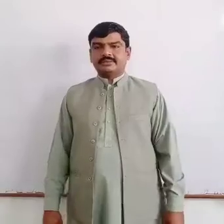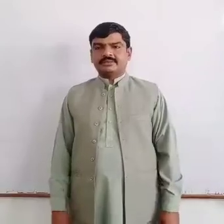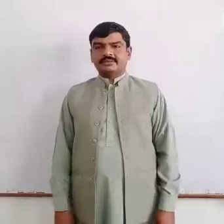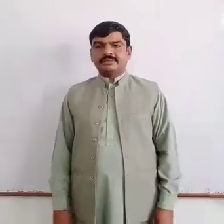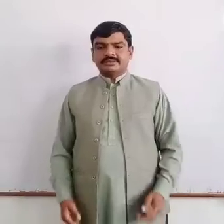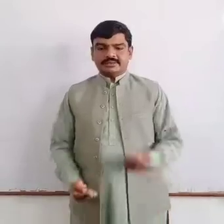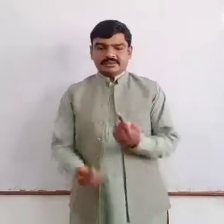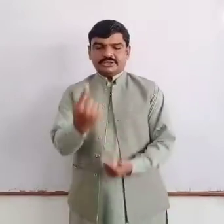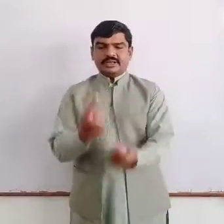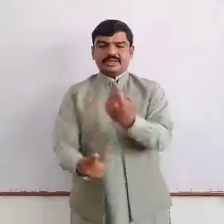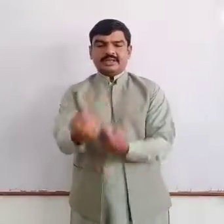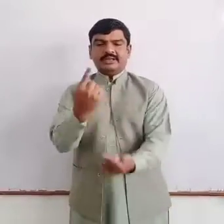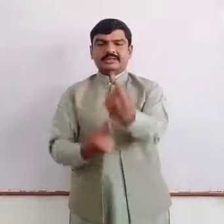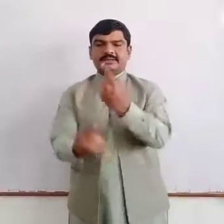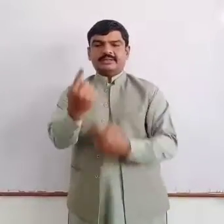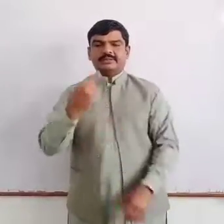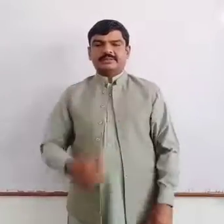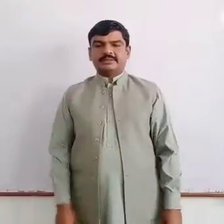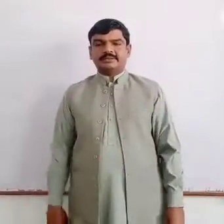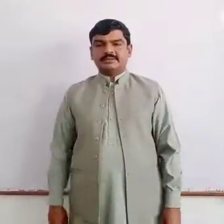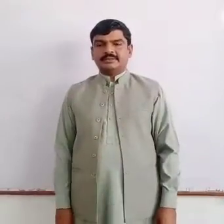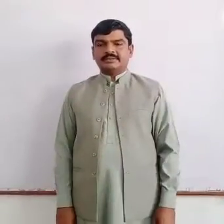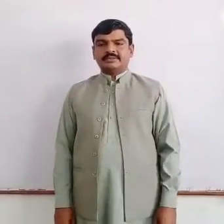जंगल, जंगल, आतिशफशां,